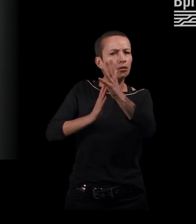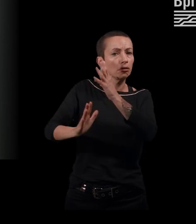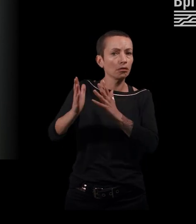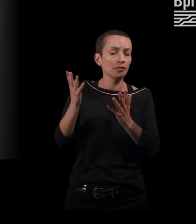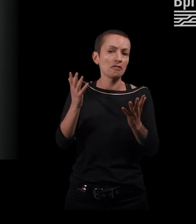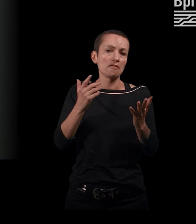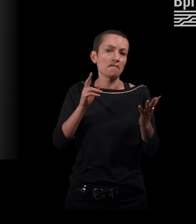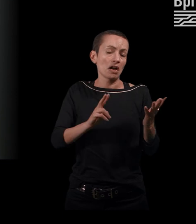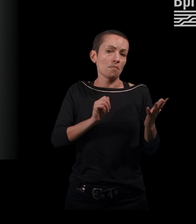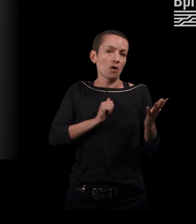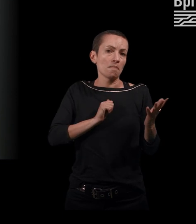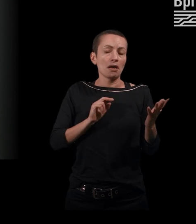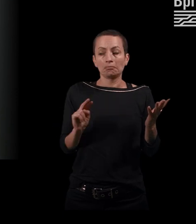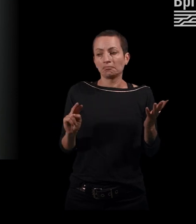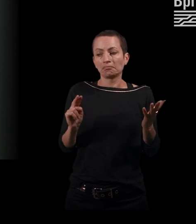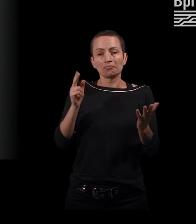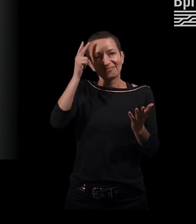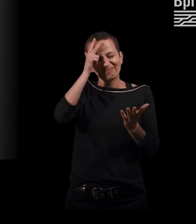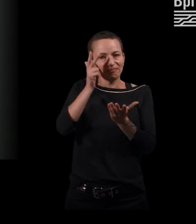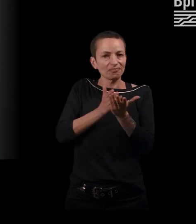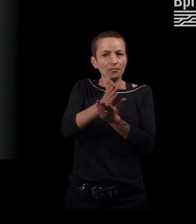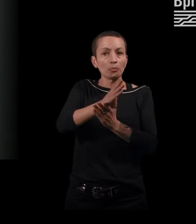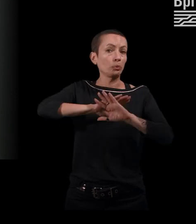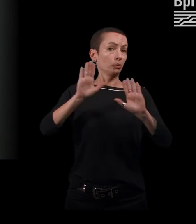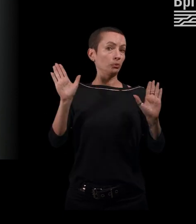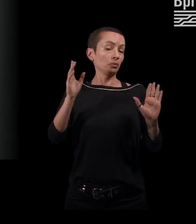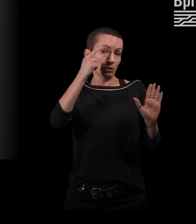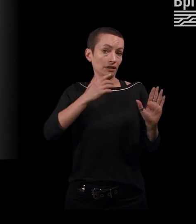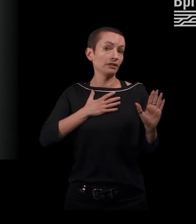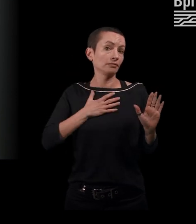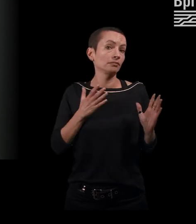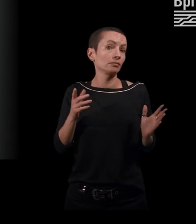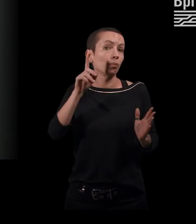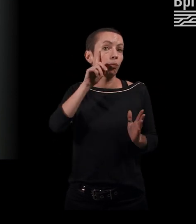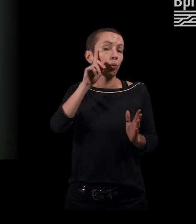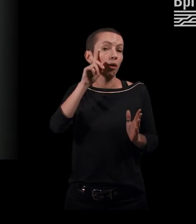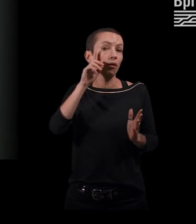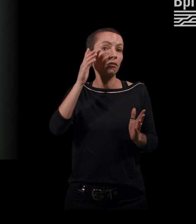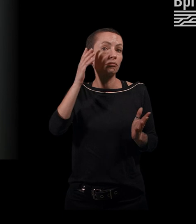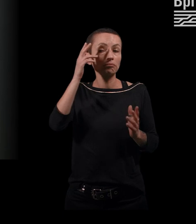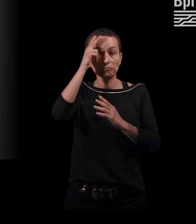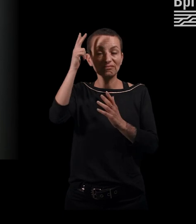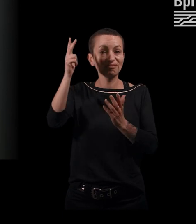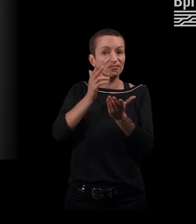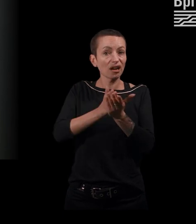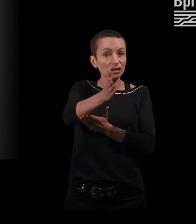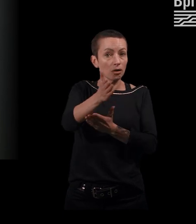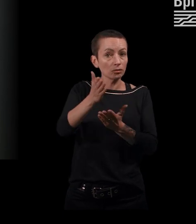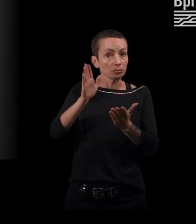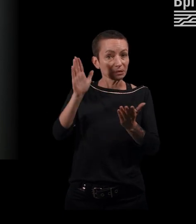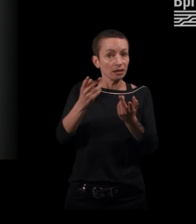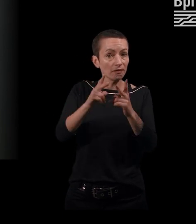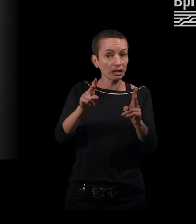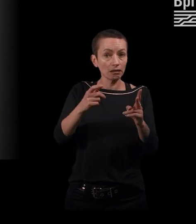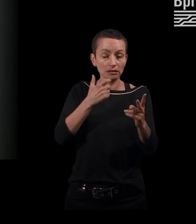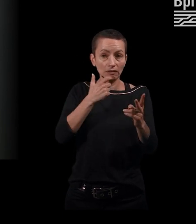pas qu'elle existe ou qu'elle n'existe plus, en tout cas, parce que si la résilience c'est urbaine, en tout cas, c'est